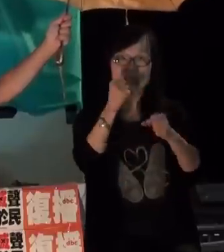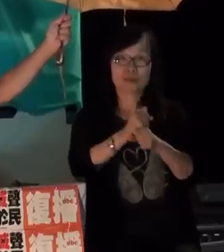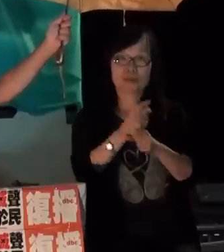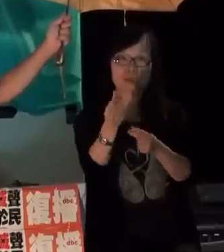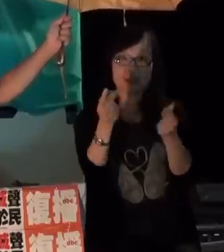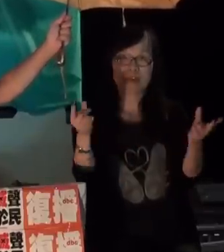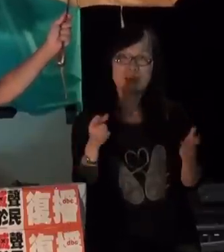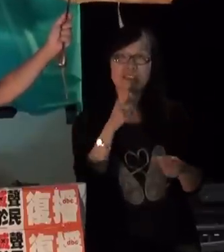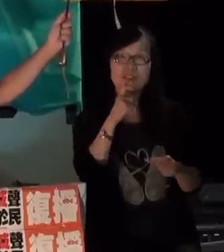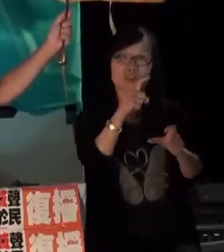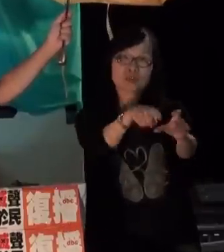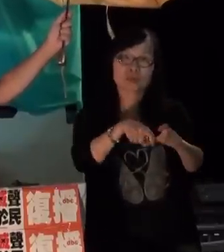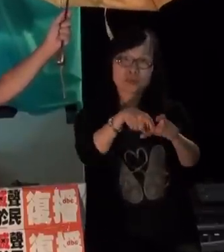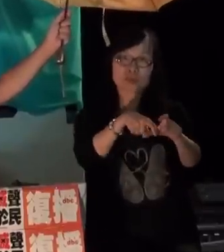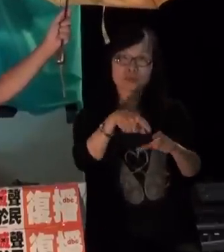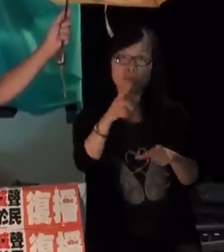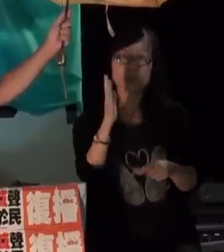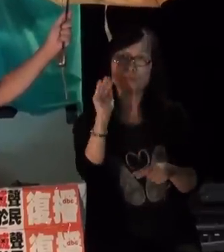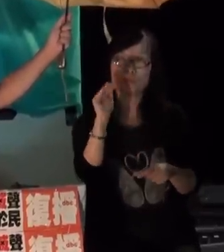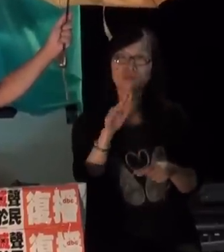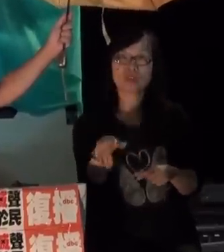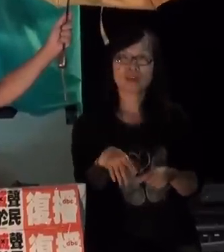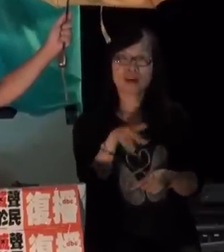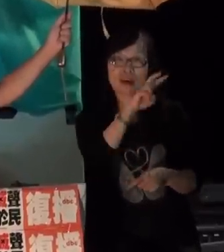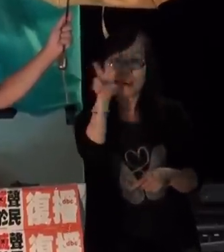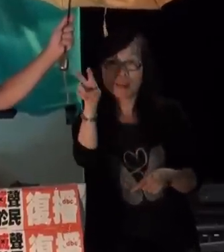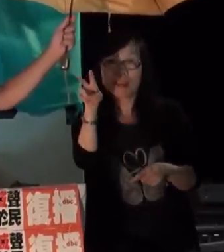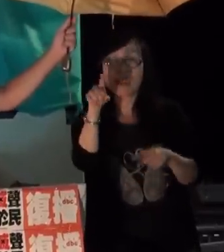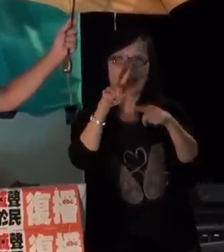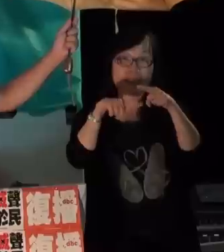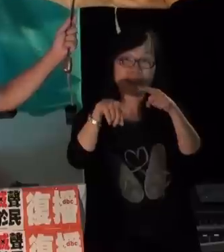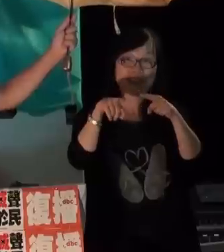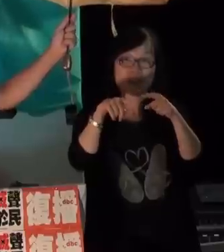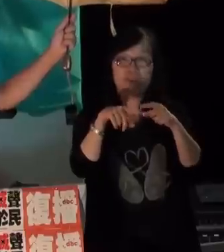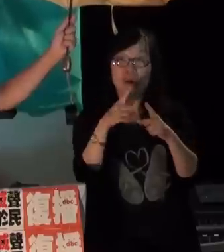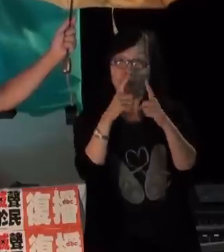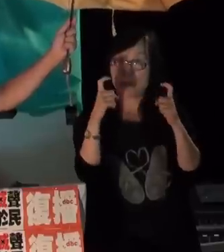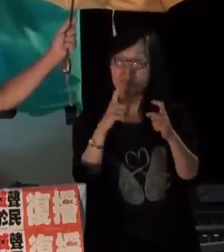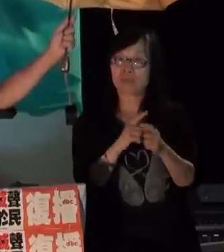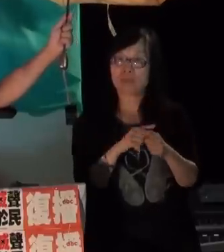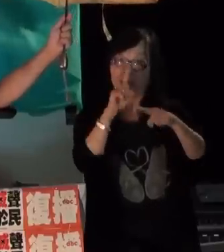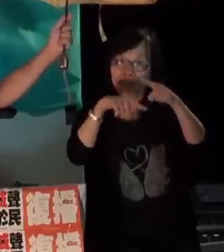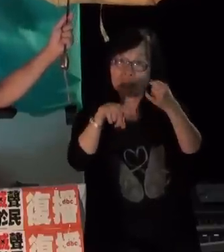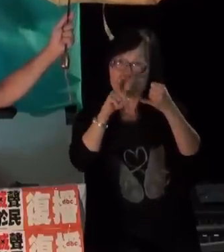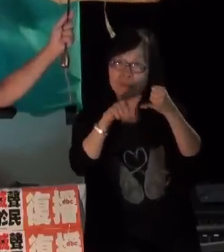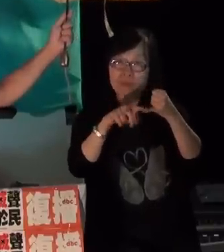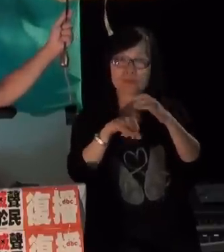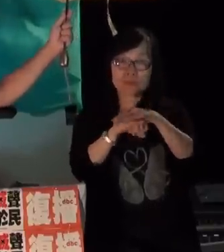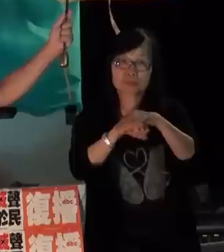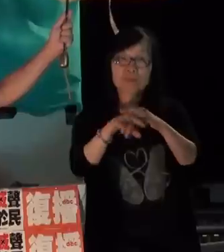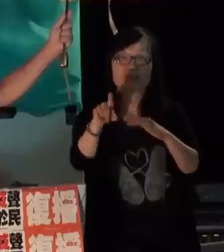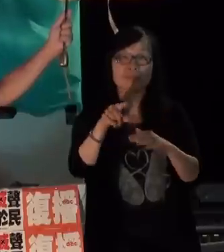錢揾啊嘛。 有冇睇到嗰呢個大美督嗰個龍尾灘附近嘅發展計劃㗎？大家有冇聽過㗎？係